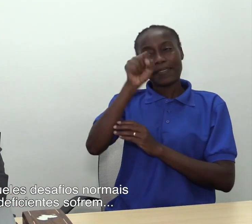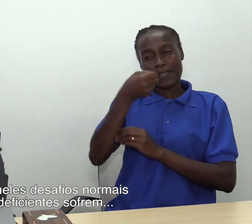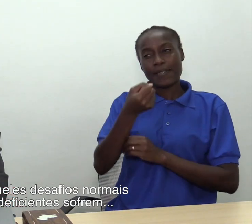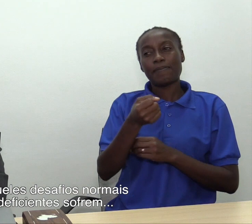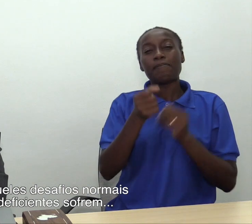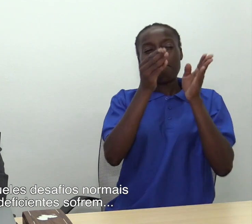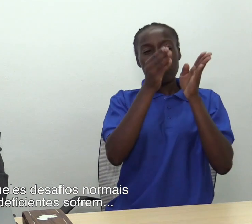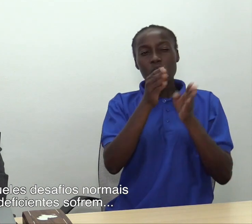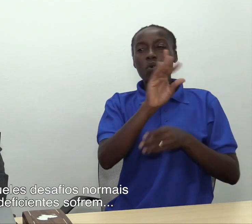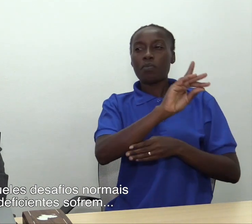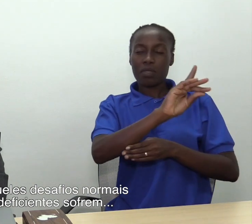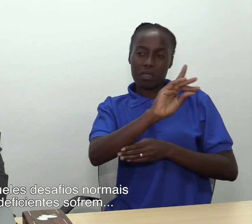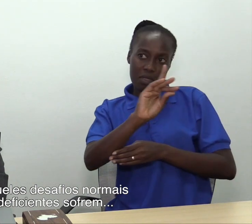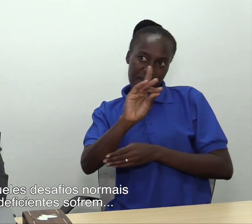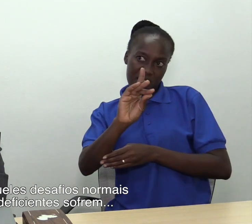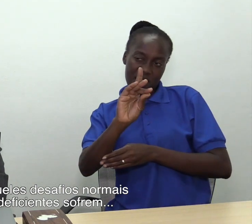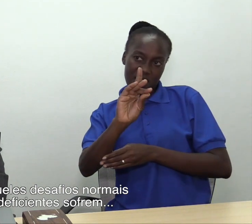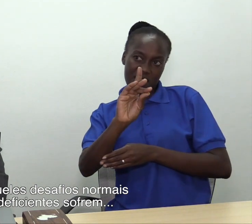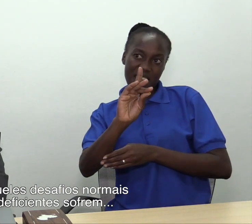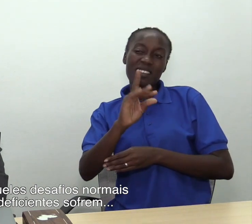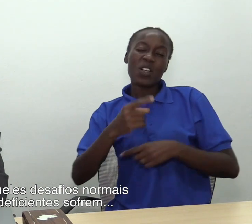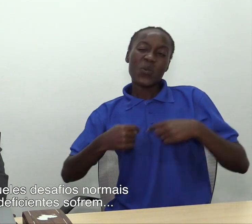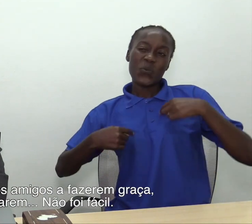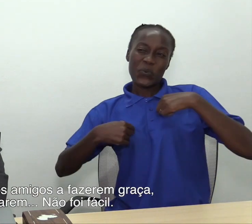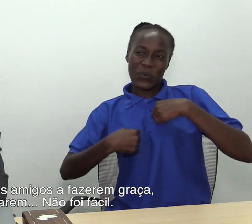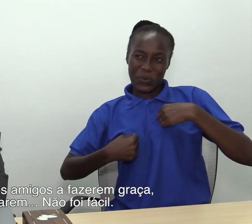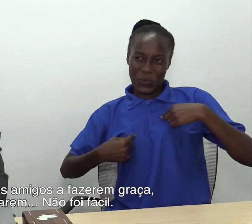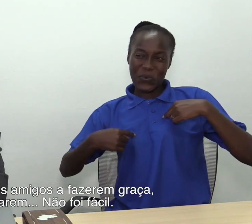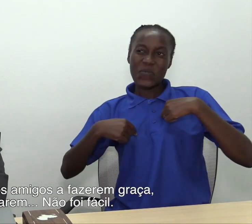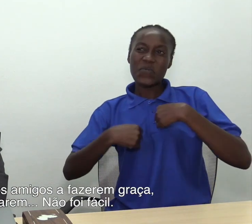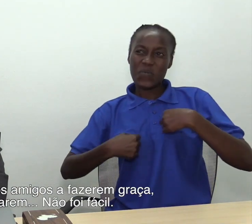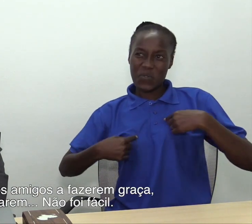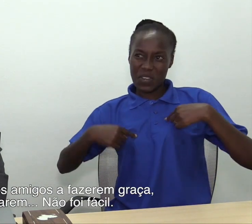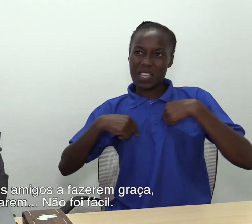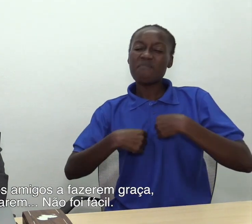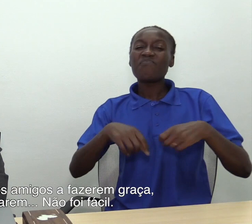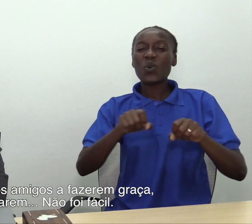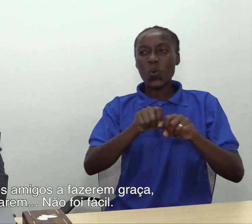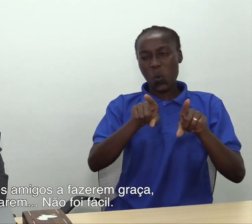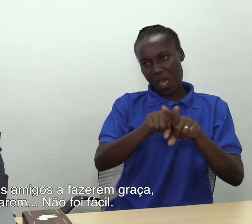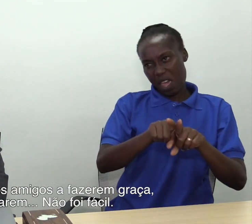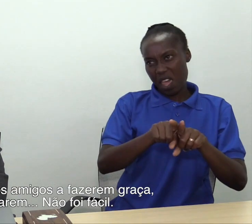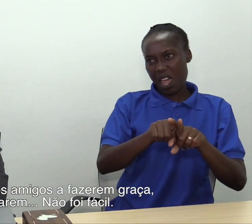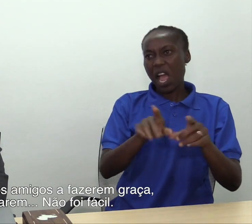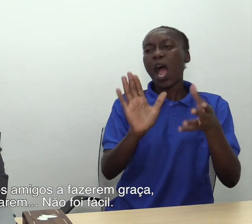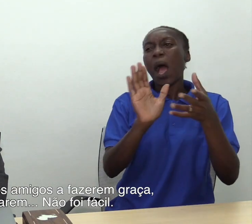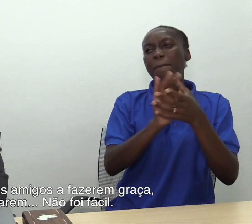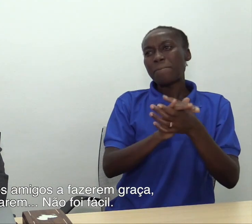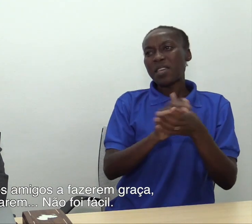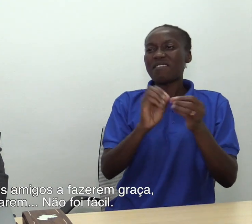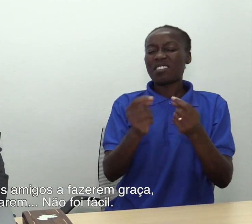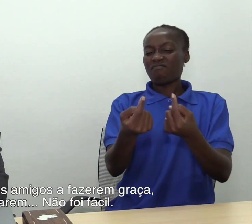sofrem, os colegas, os amigos a fazerem